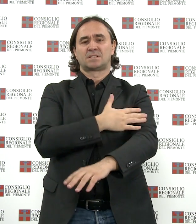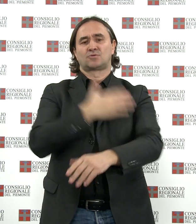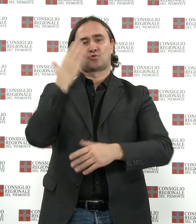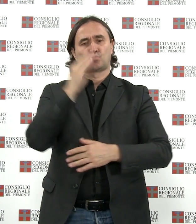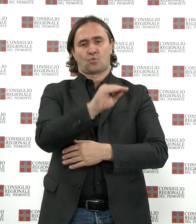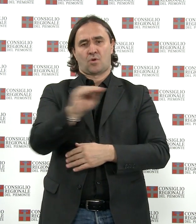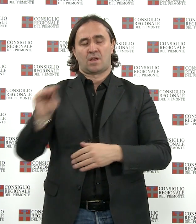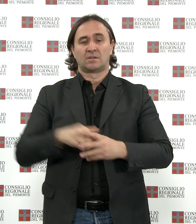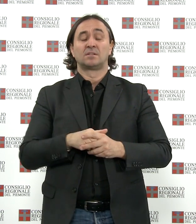e Fratelli d'Italia.